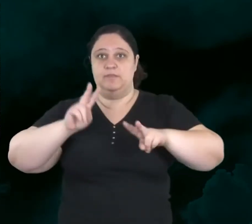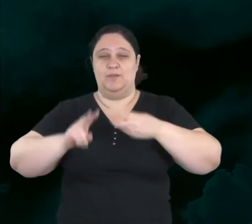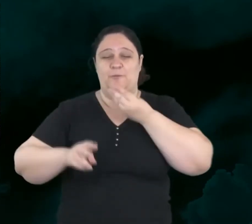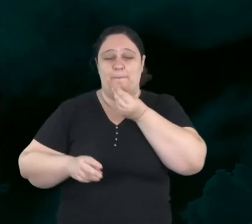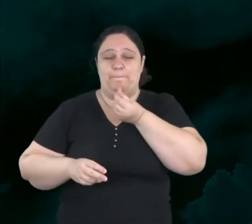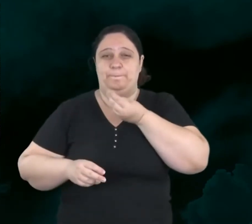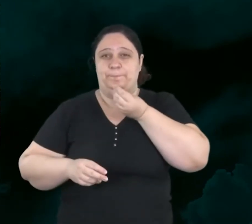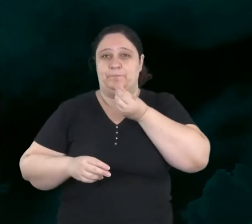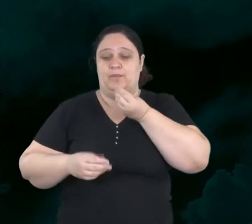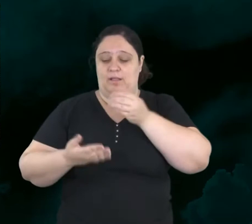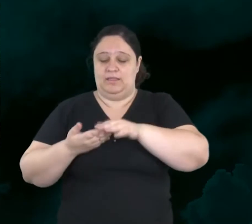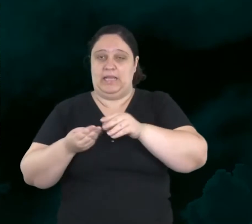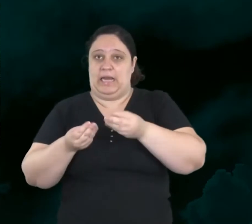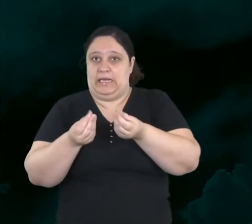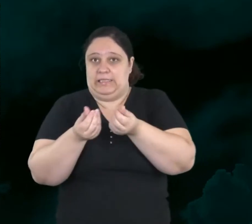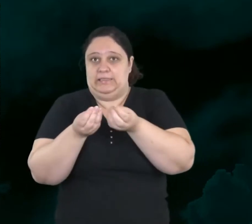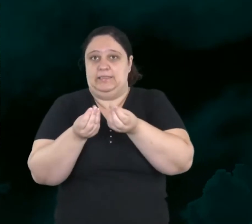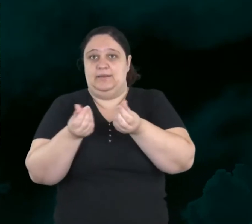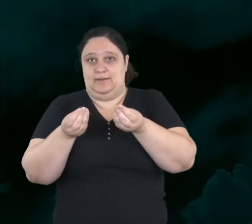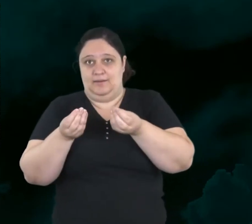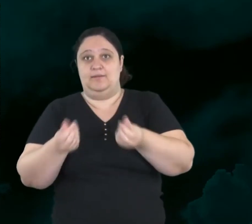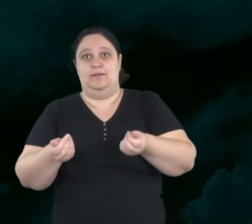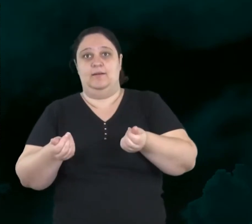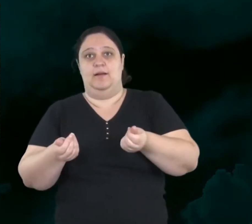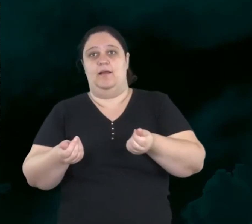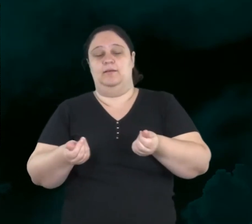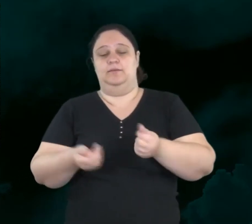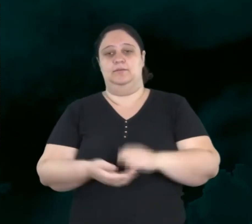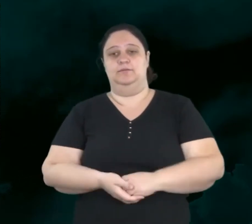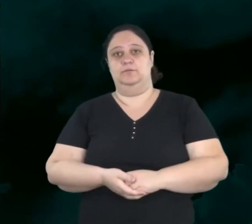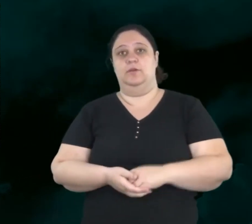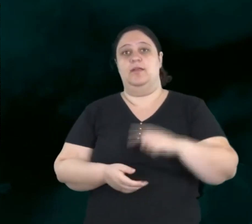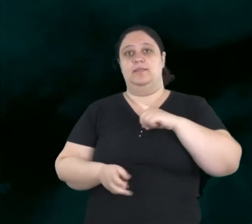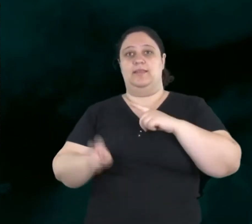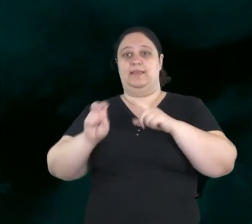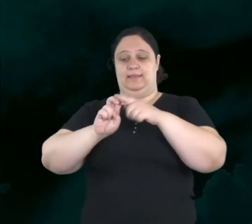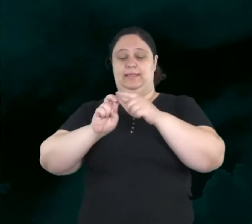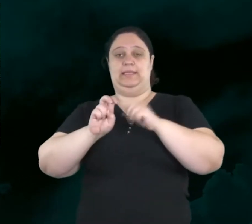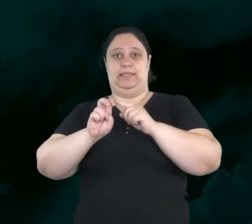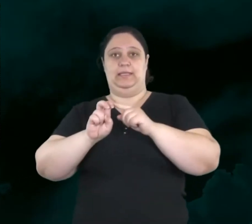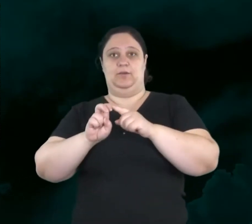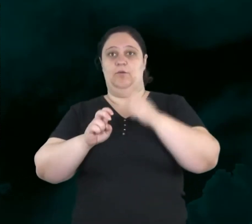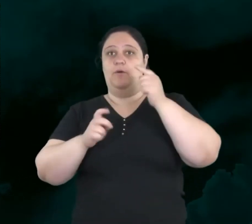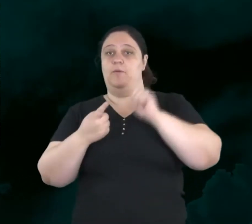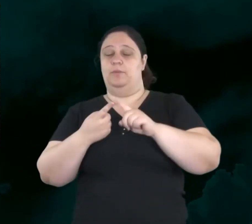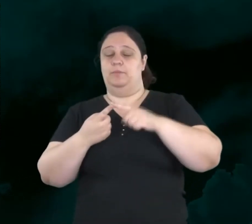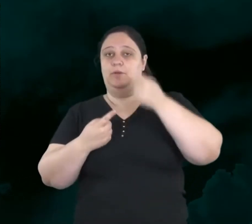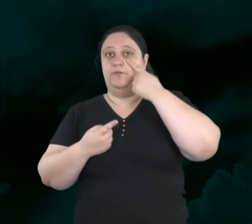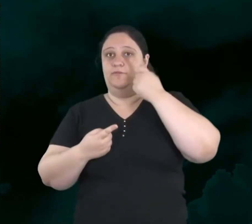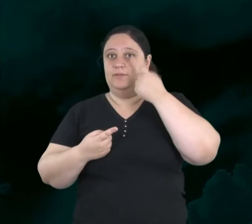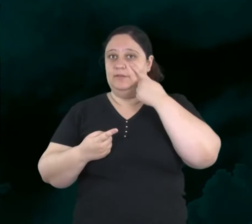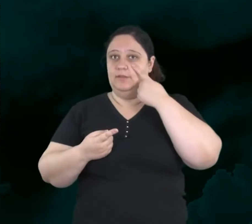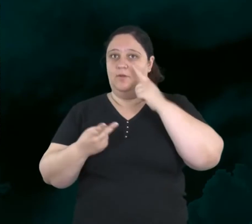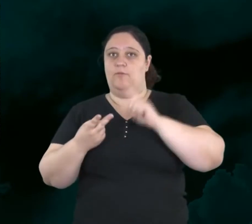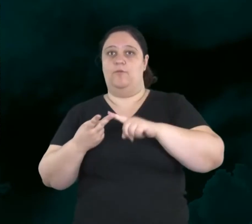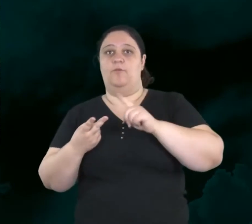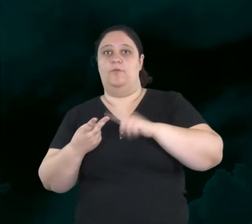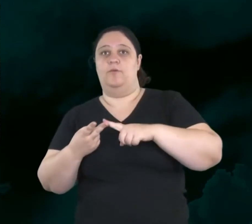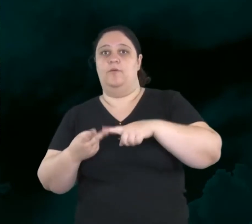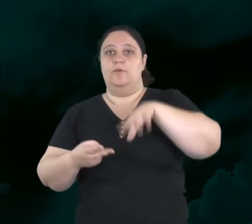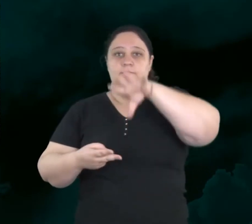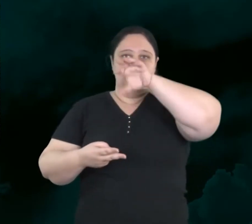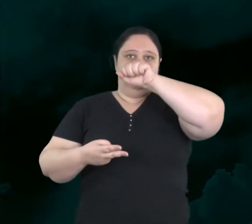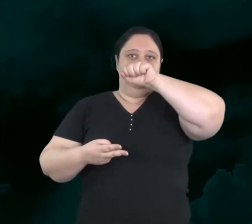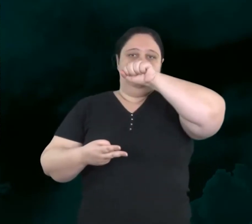Deus deu para o homem. Quais são os 5 sentidos? Nós temos o sentido da visão, temos o sentido do